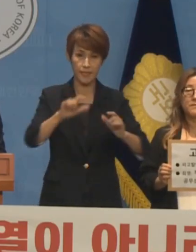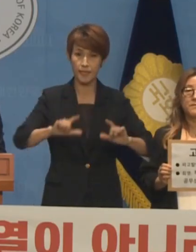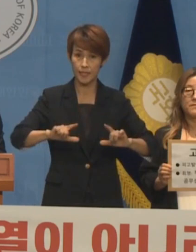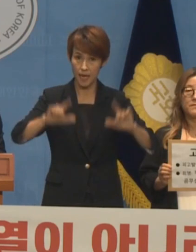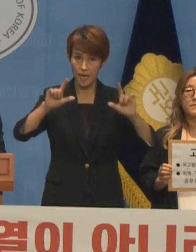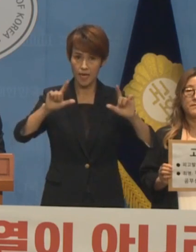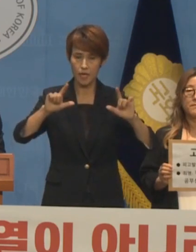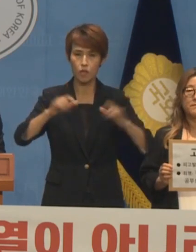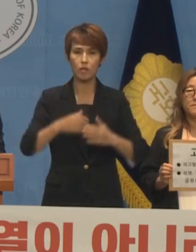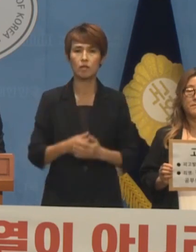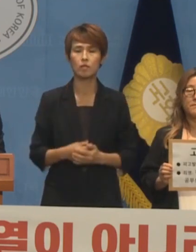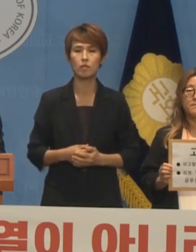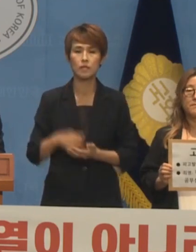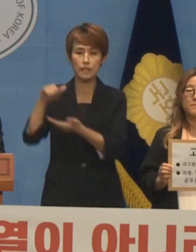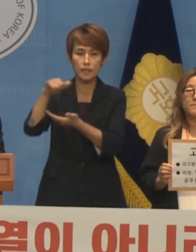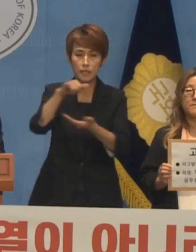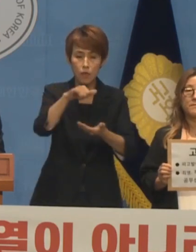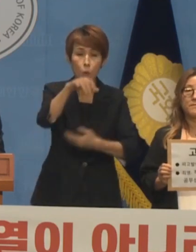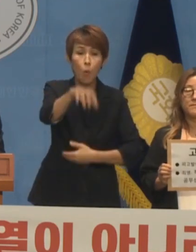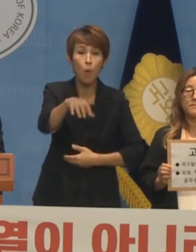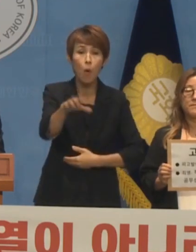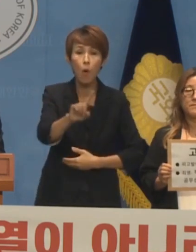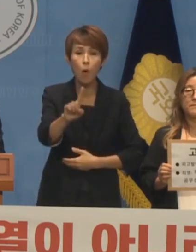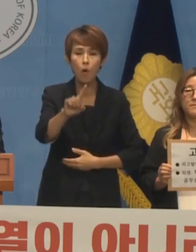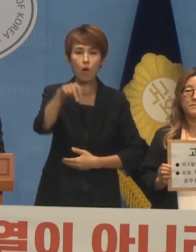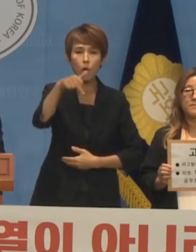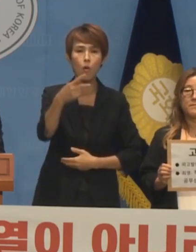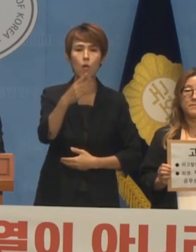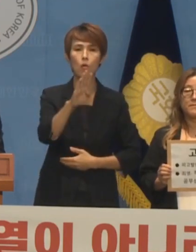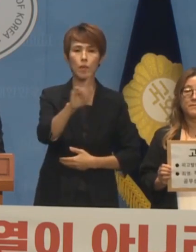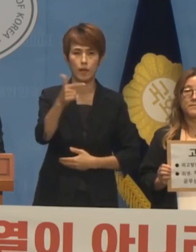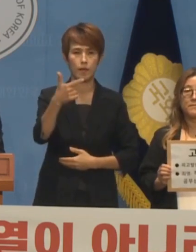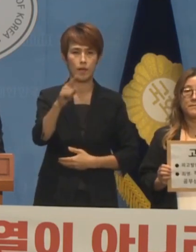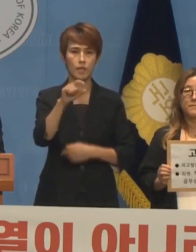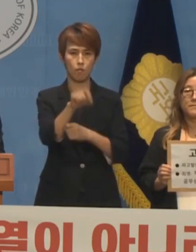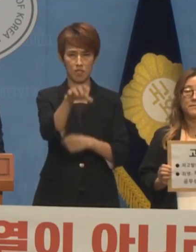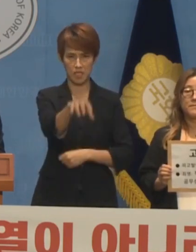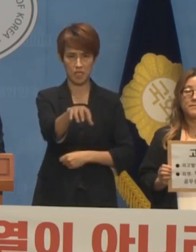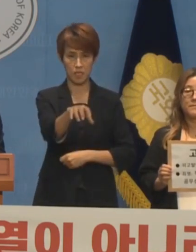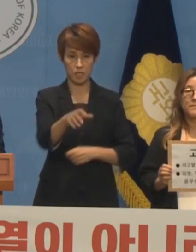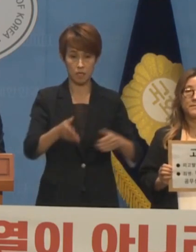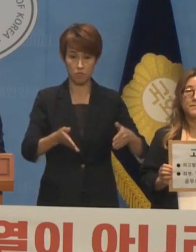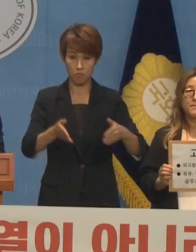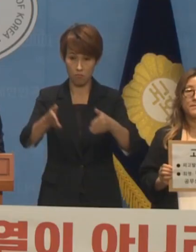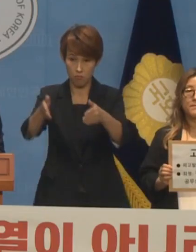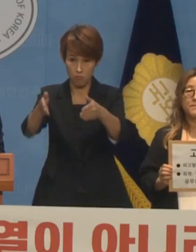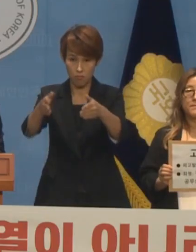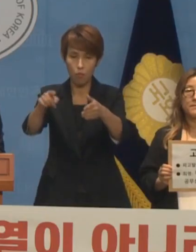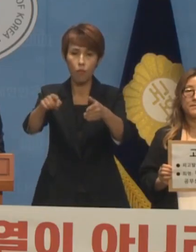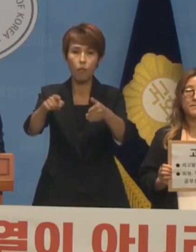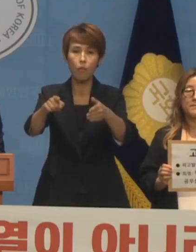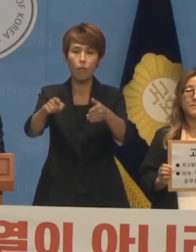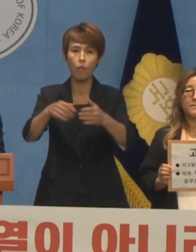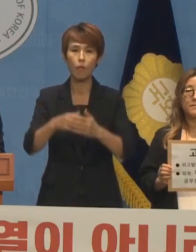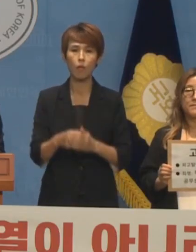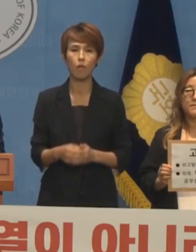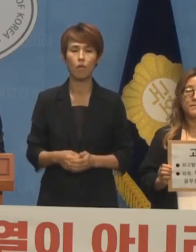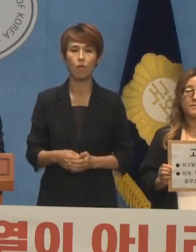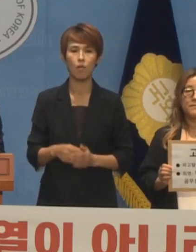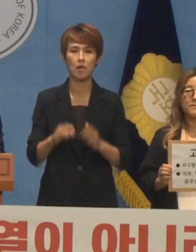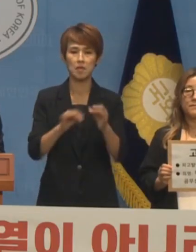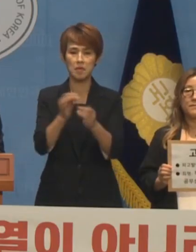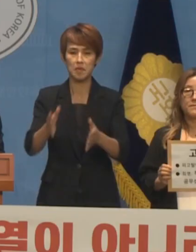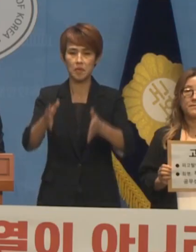당시에 명품백 수수 장소였던 코바나 컨텐츠 사무실 밖 복도에는 신라 면세점 에코백을